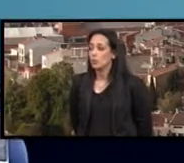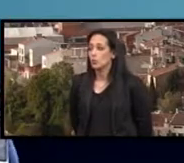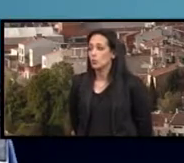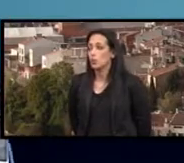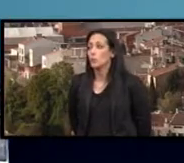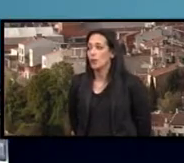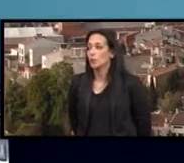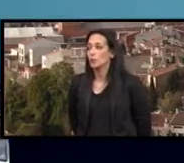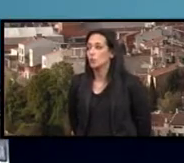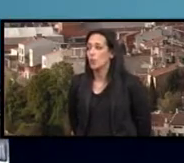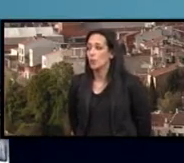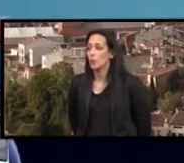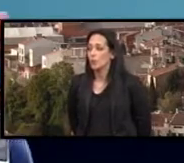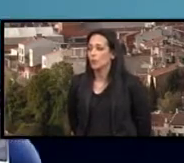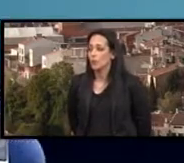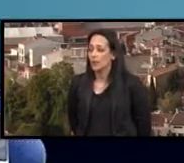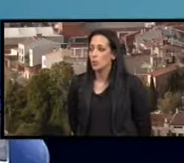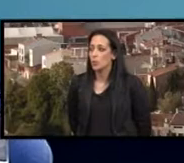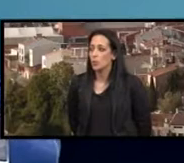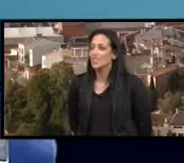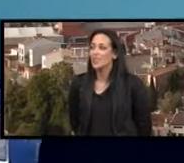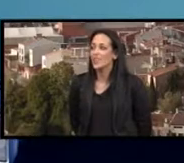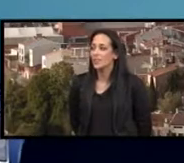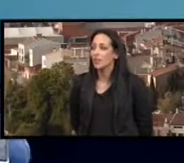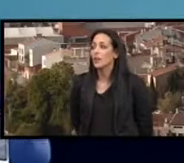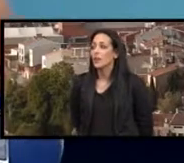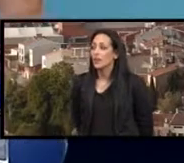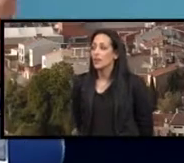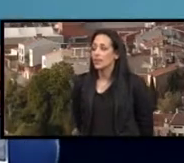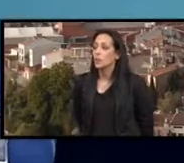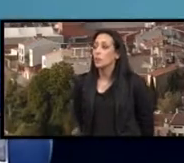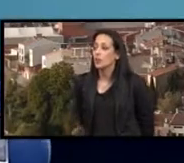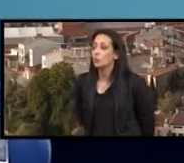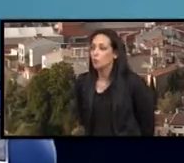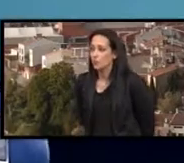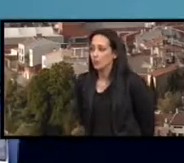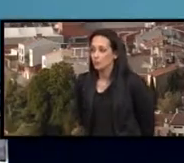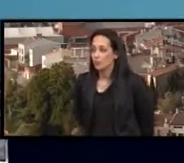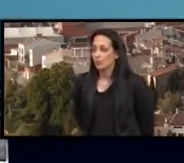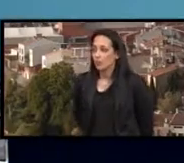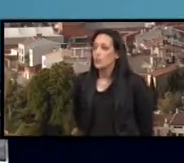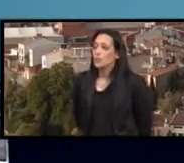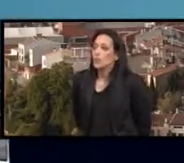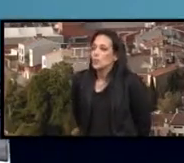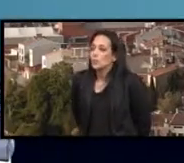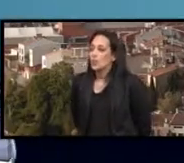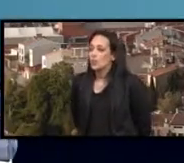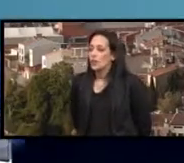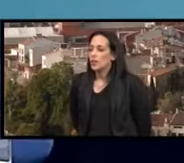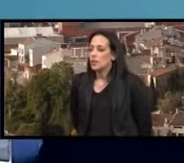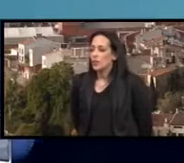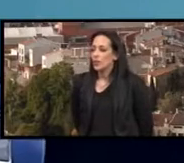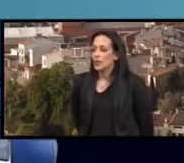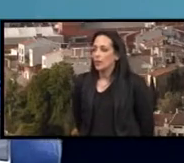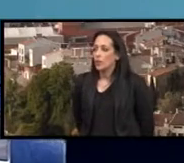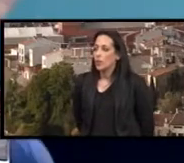en una situació així, poder-nos ajudar i poder-nos avisar de qualsevol incidència que pogués sorgir. Sí, moltes